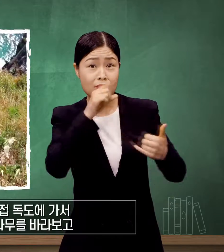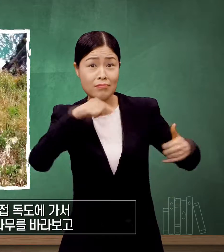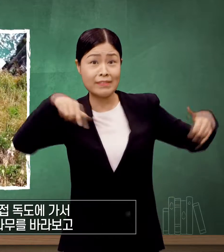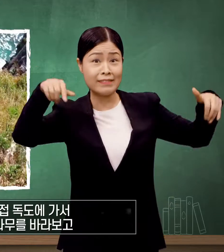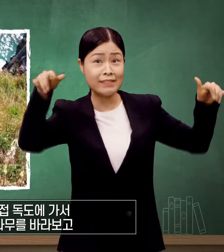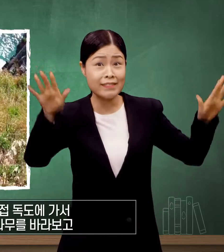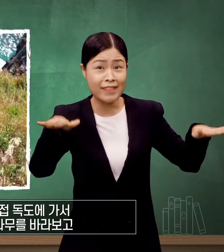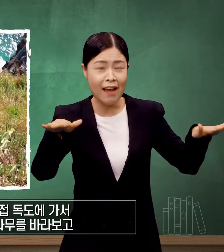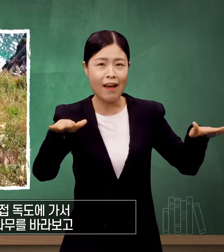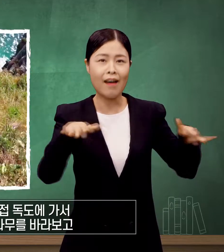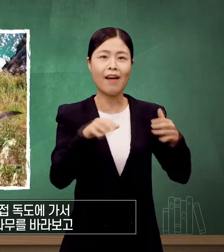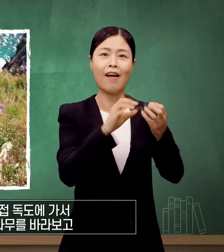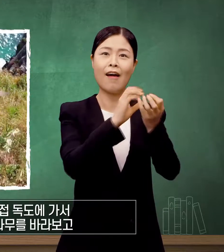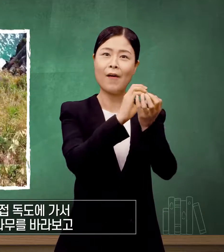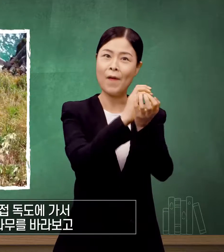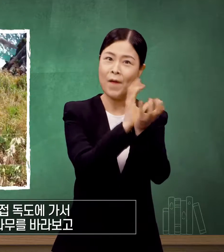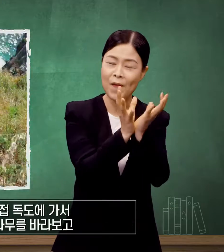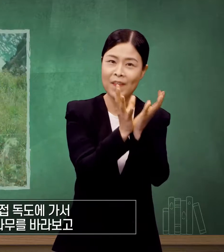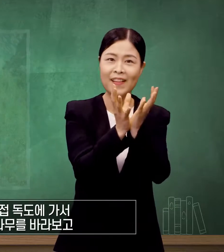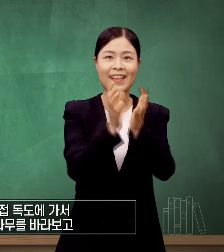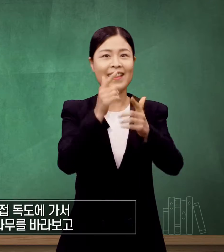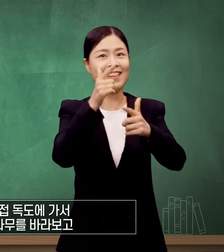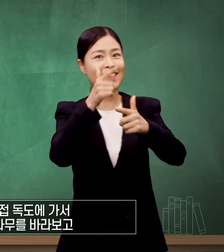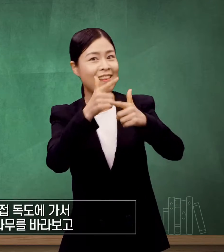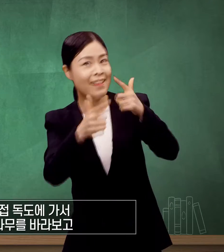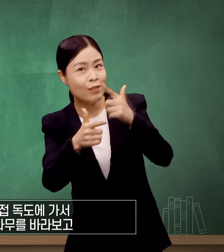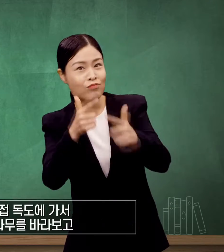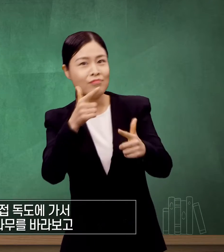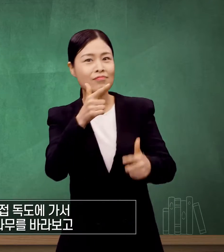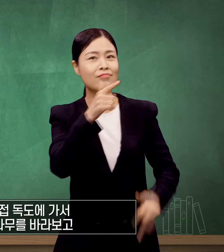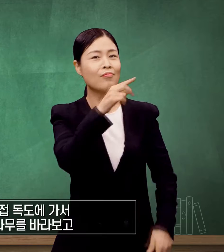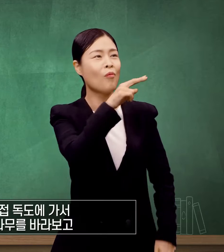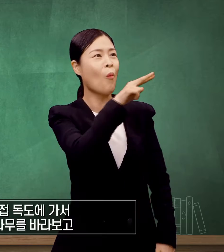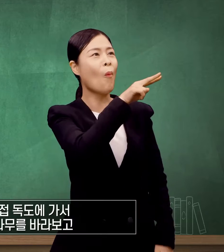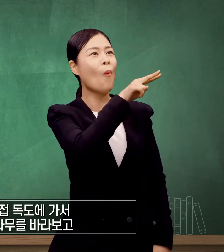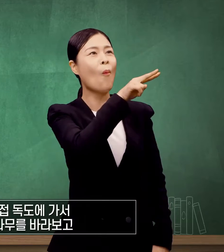독도의 새와 꽃, 나무를 바라보고